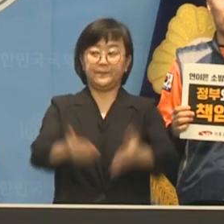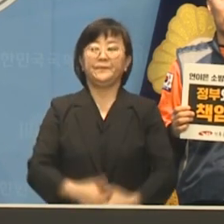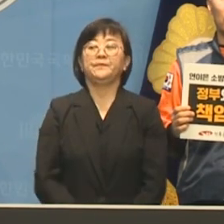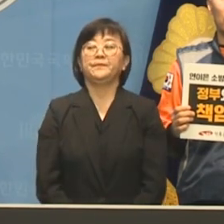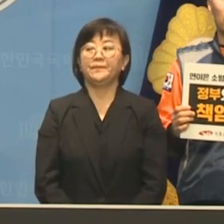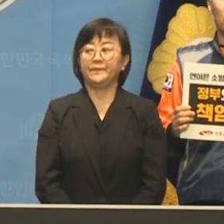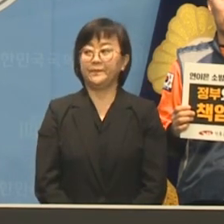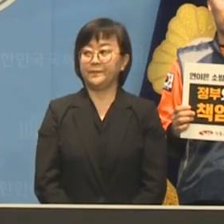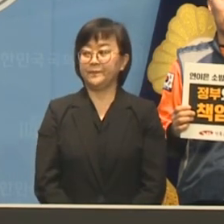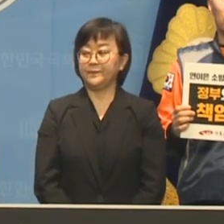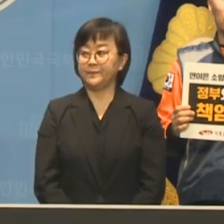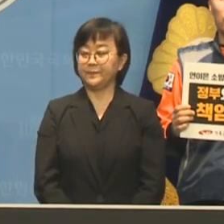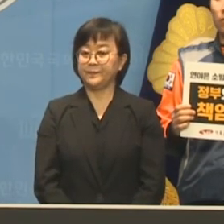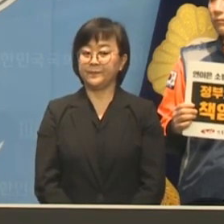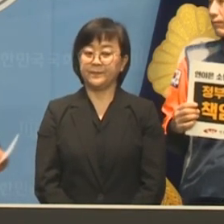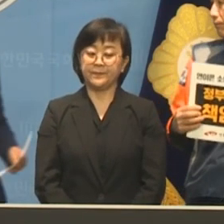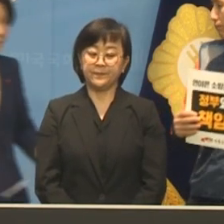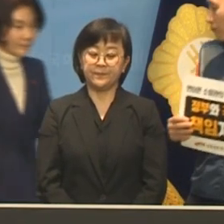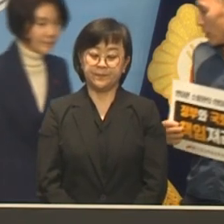주시겠습니다.